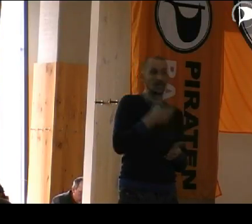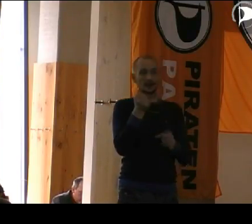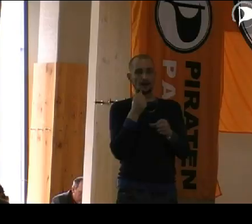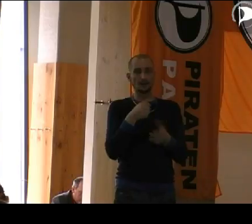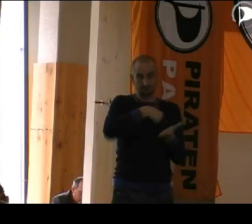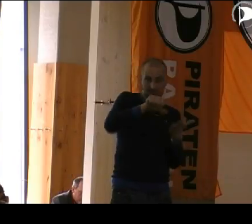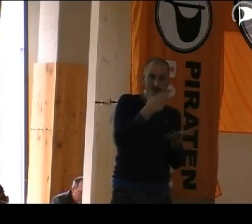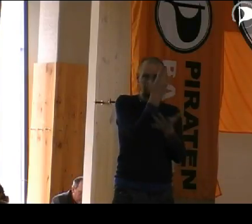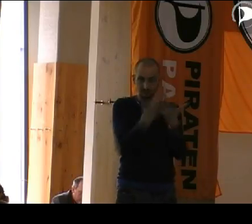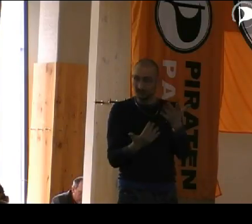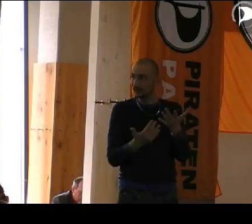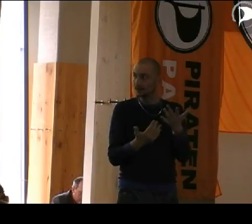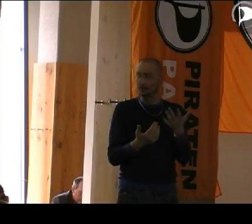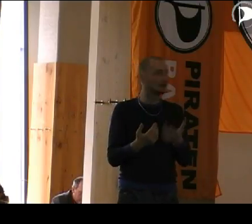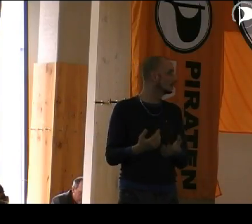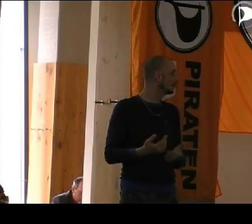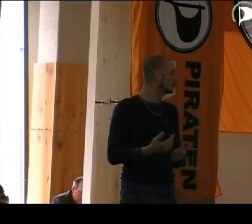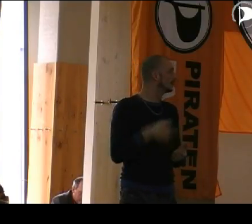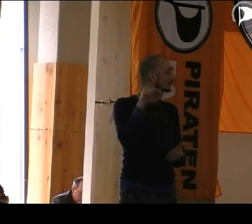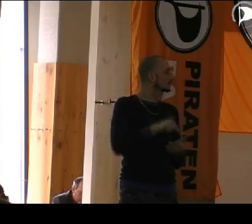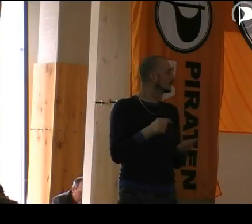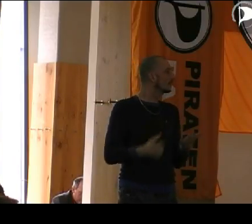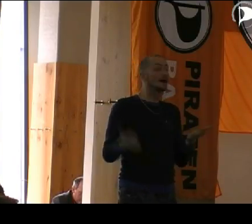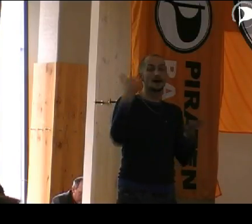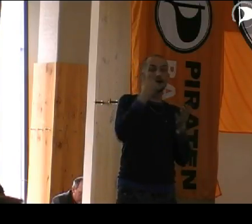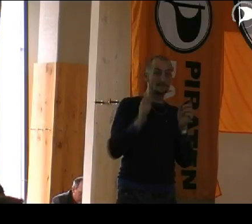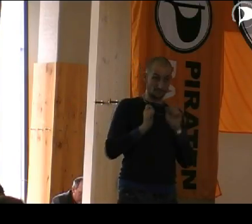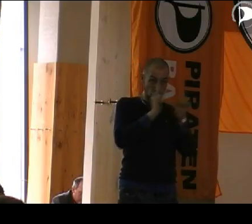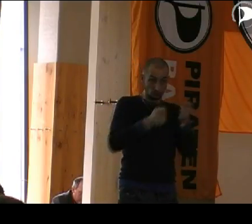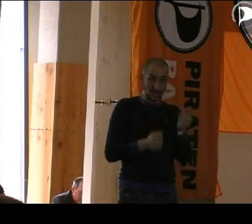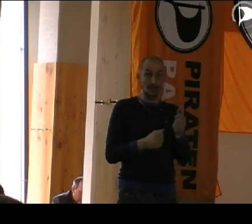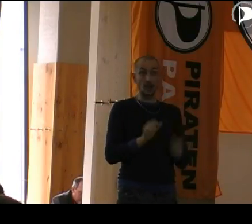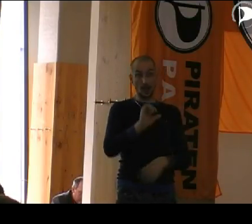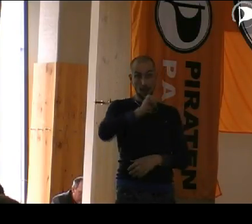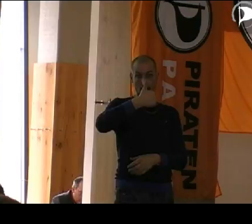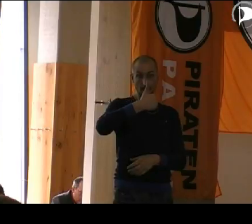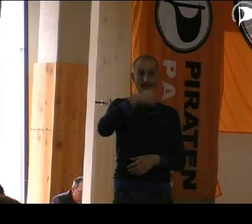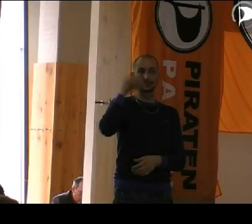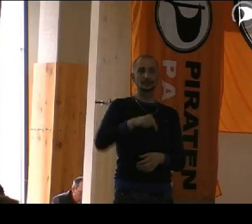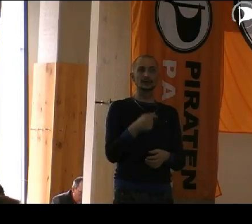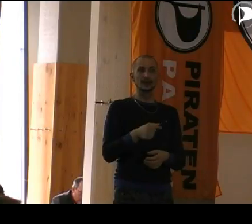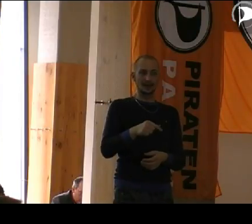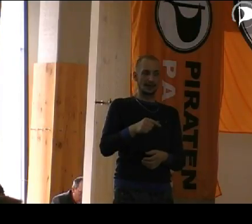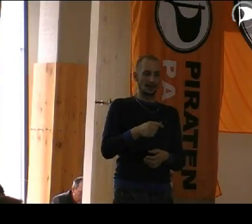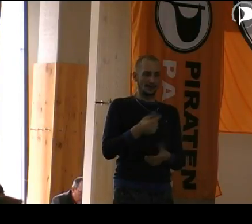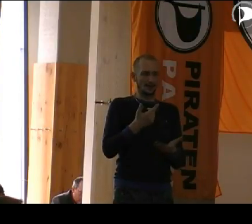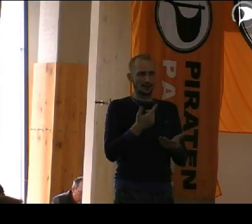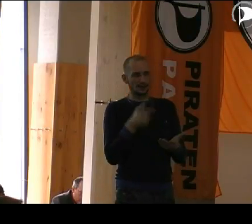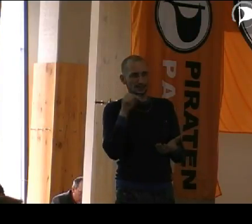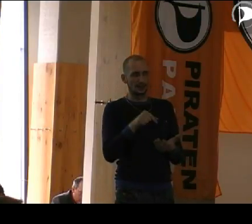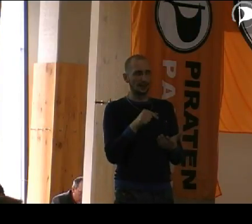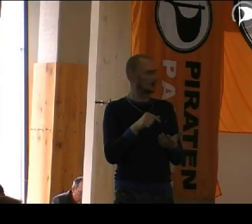wir müssen ganz kurzen hat jedoch her bin ich hier ich war extra ziehen kunz war weil die keinen bisher haben wir als verein und in der jugend nicht